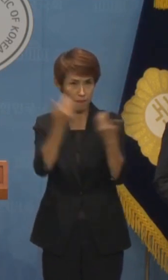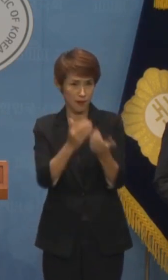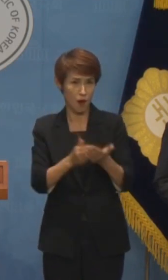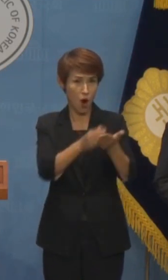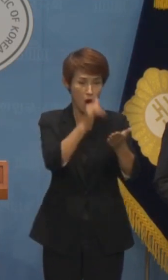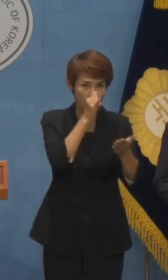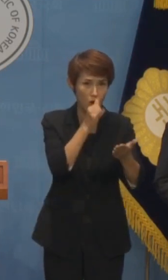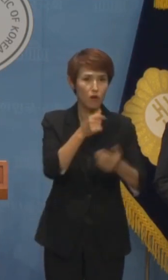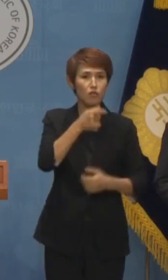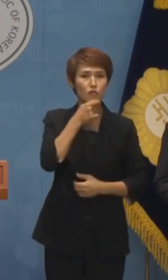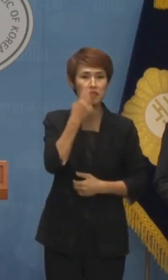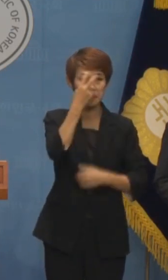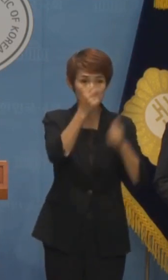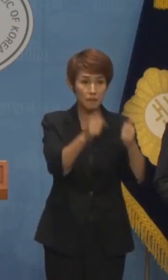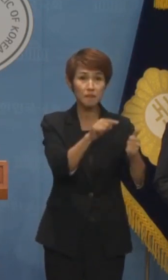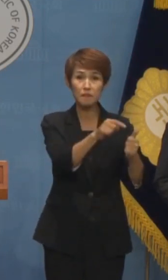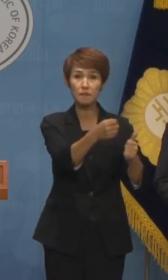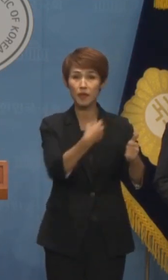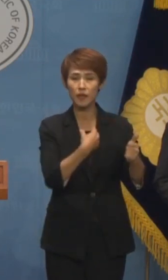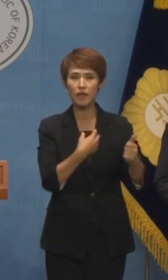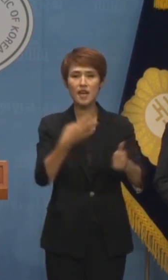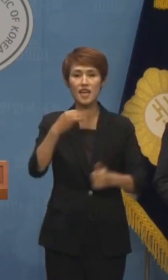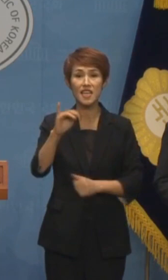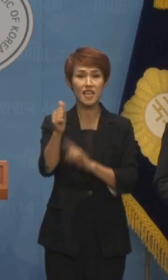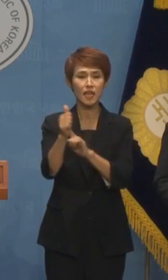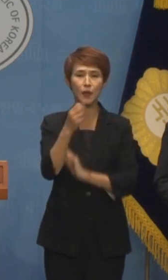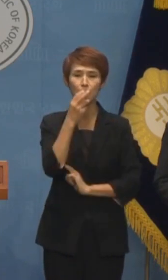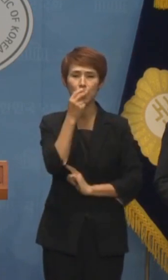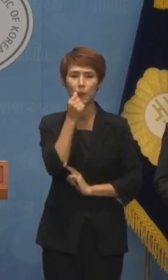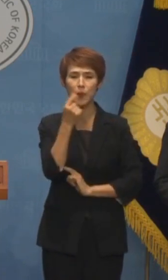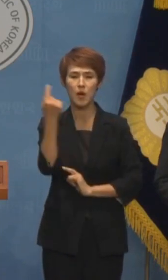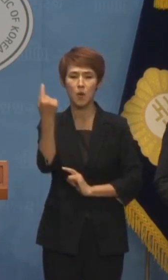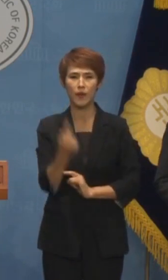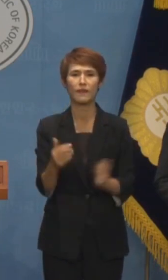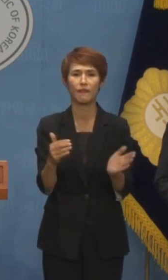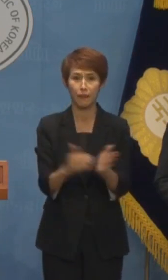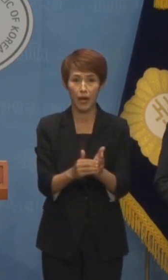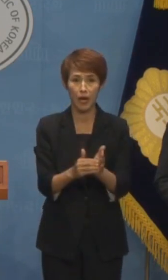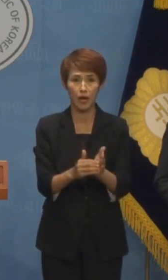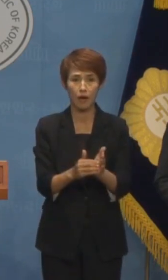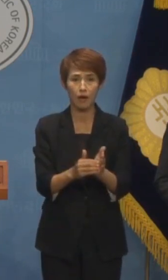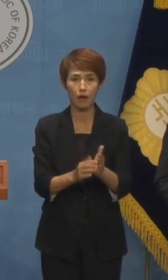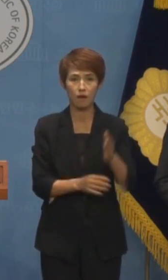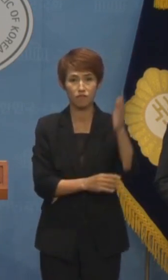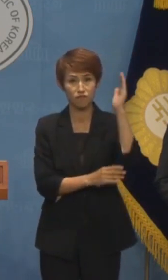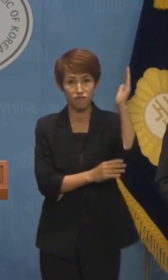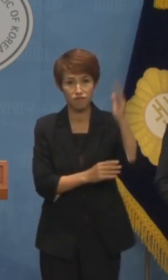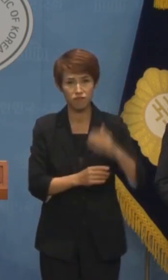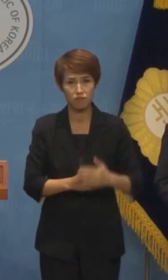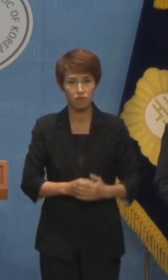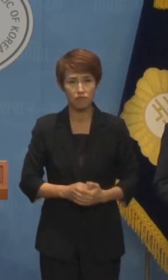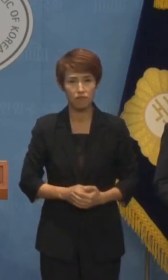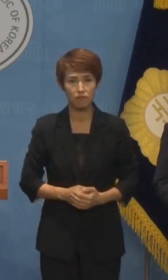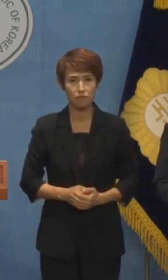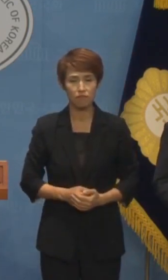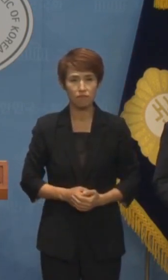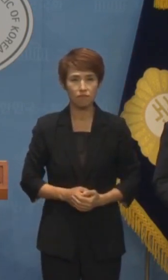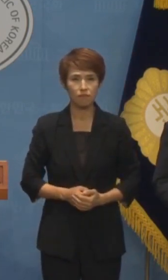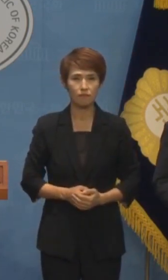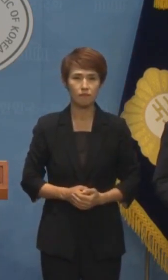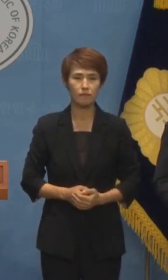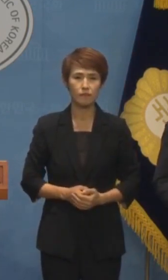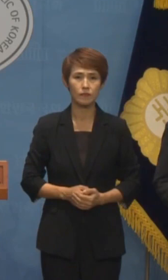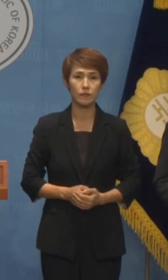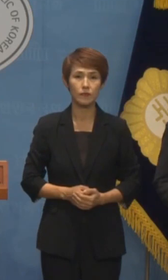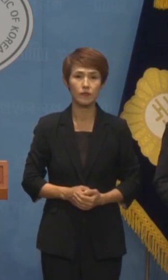담당하는 수원지검은 급기야 리호남은 위장신분을 사용하여 필리핀을 입출국했다며 사건 조작을